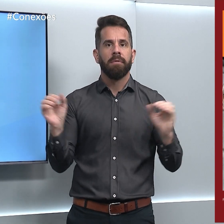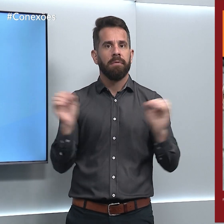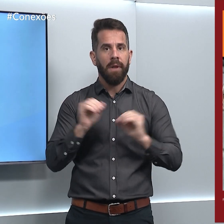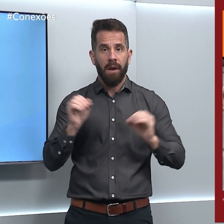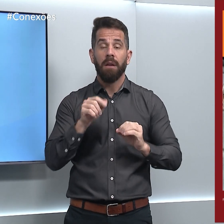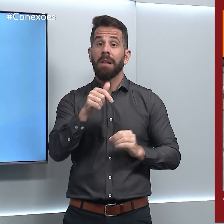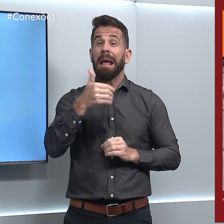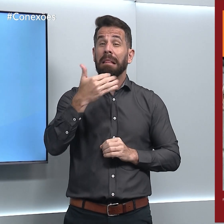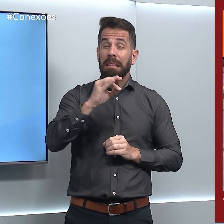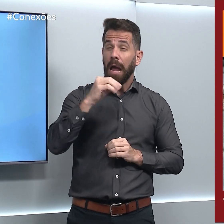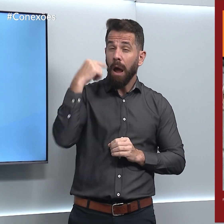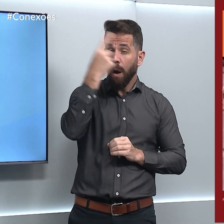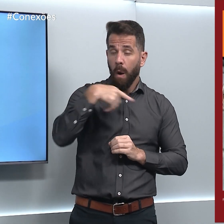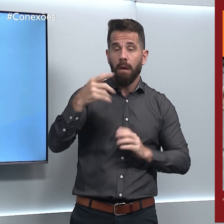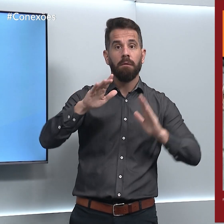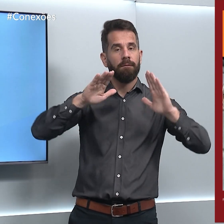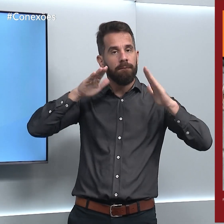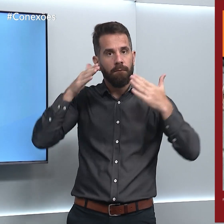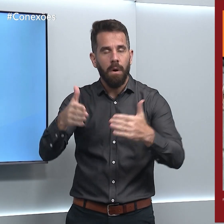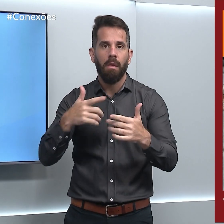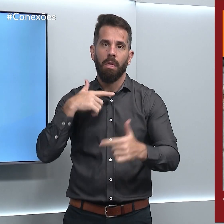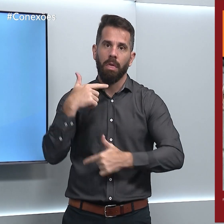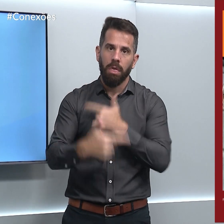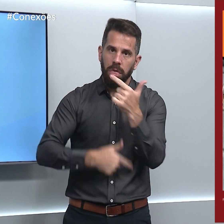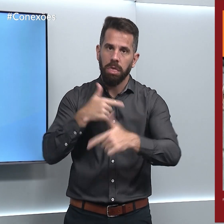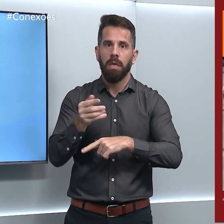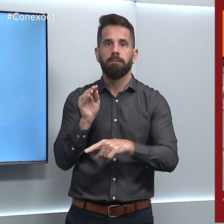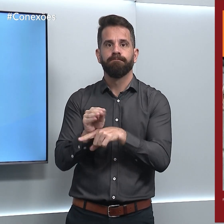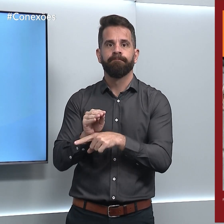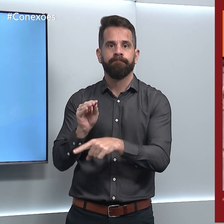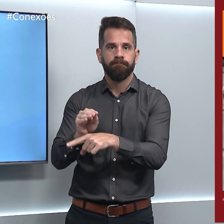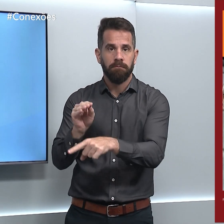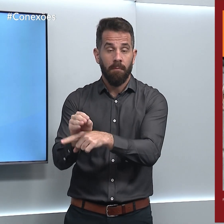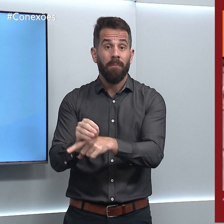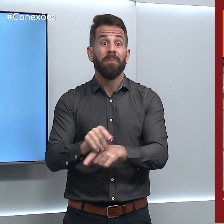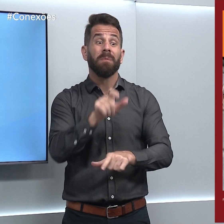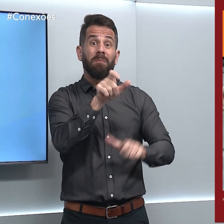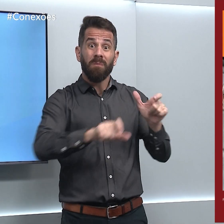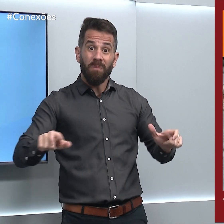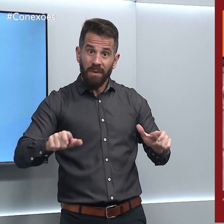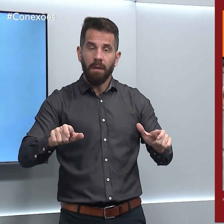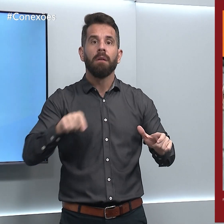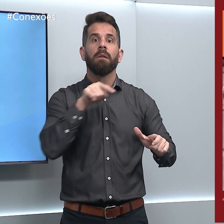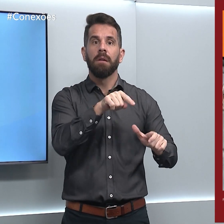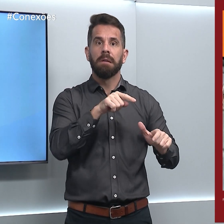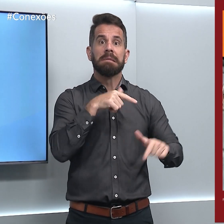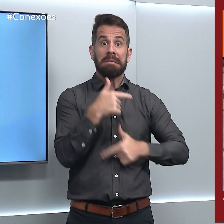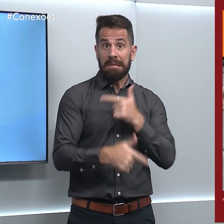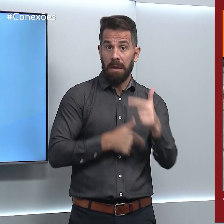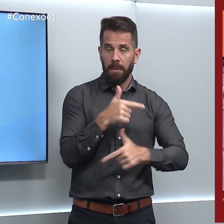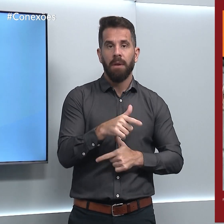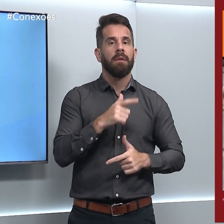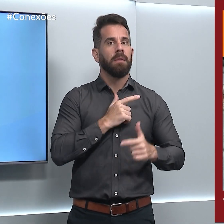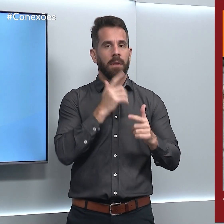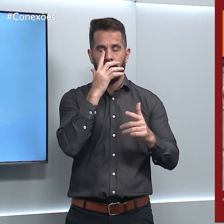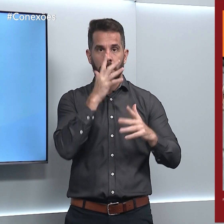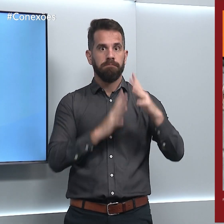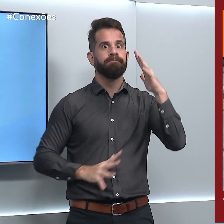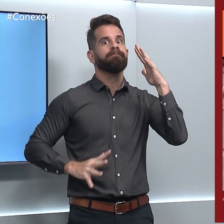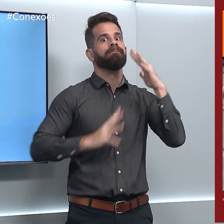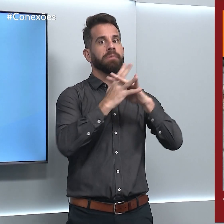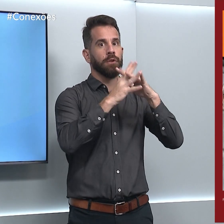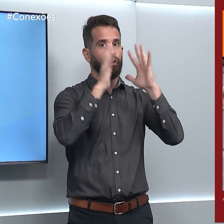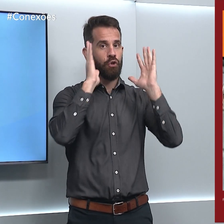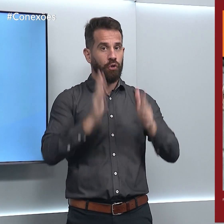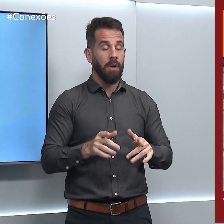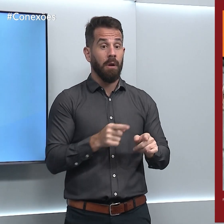isso, 61% dessas cuidadoras enfrentam sinais de sobrecarga e 45%